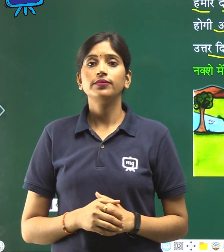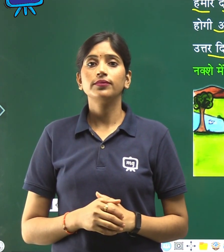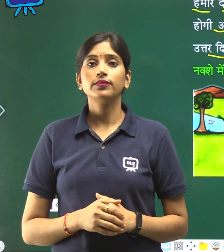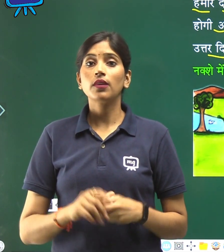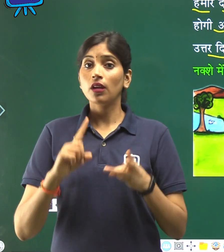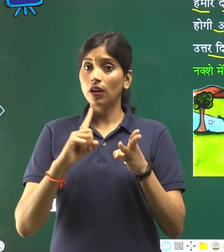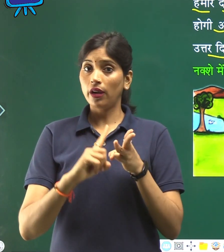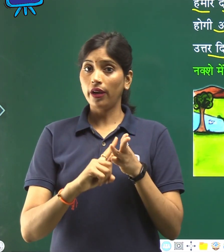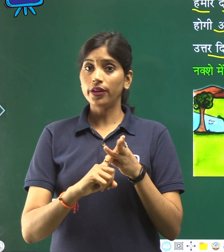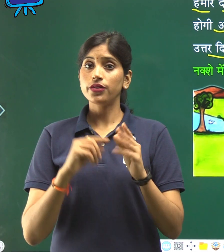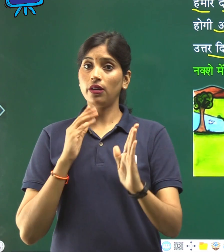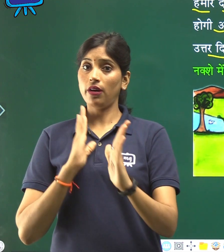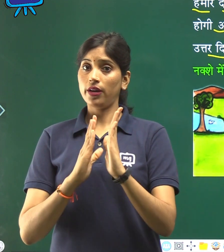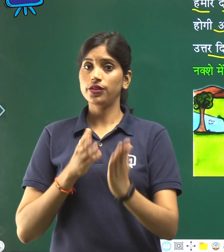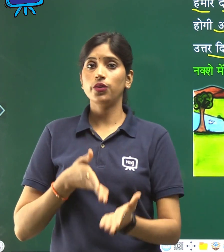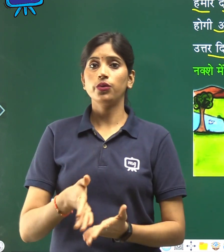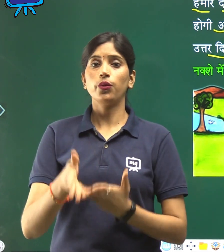पूरब दिशा होगी।